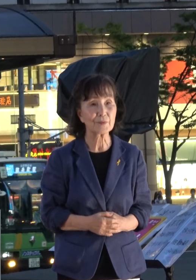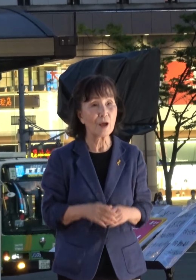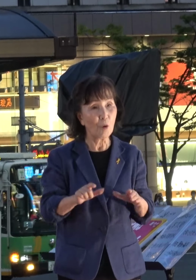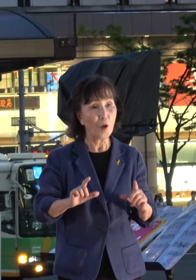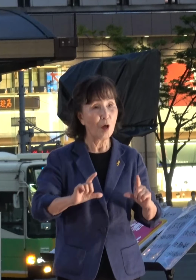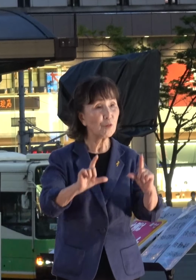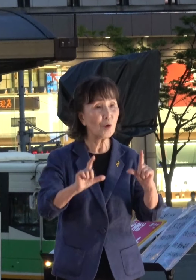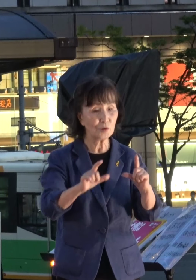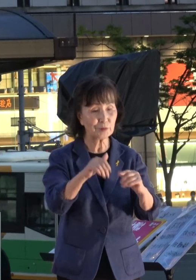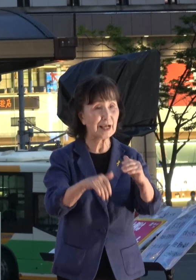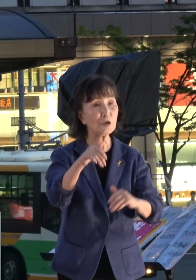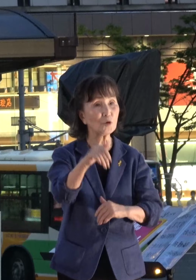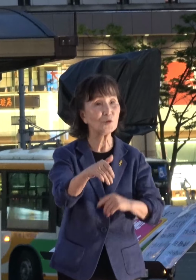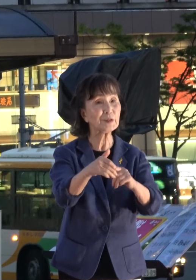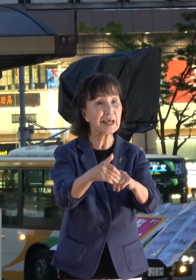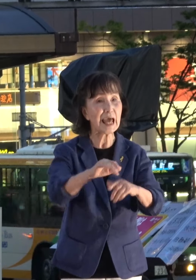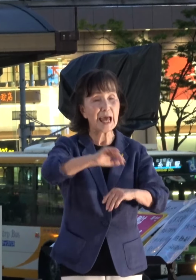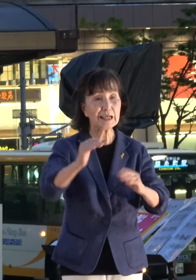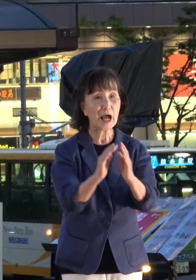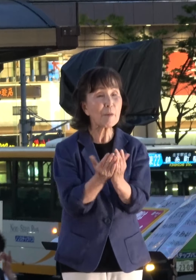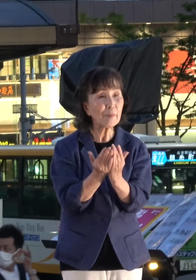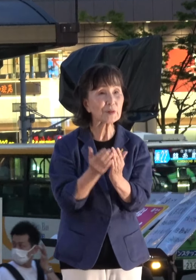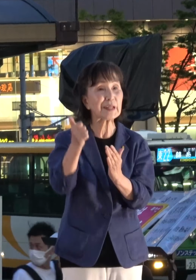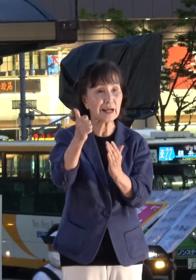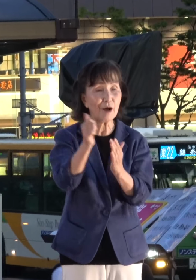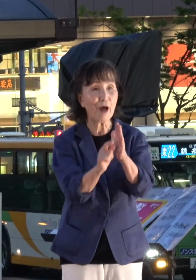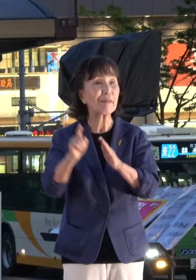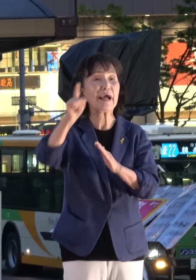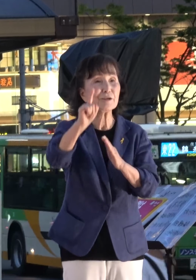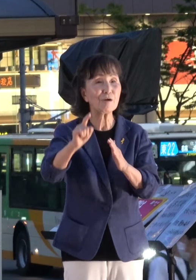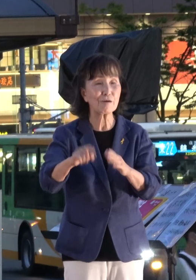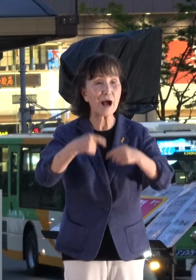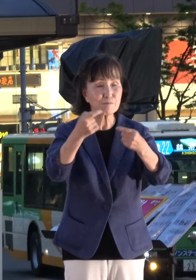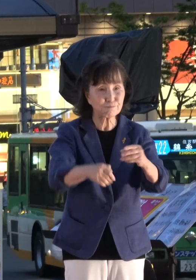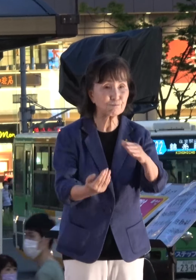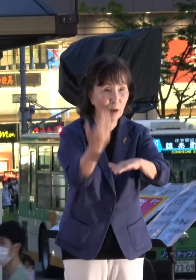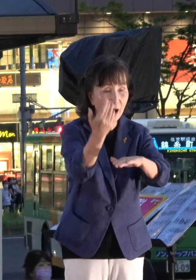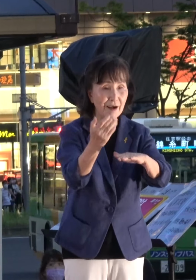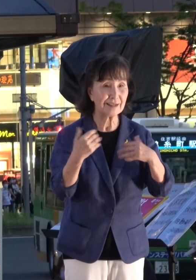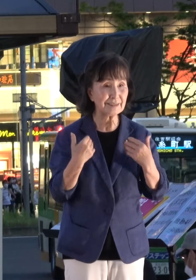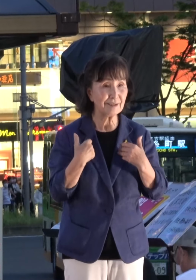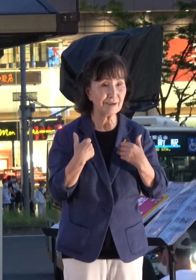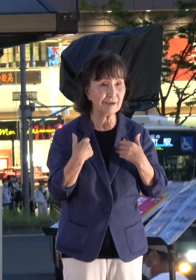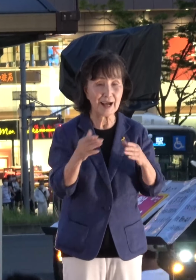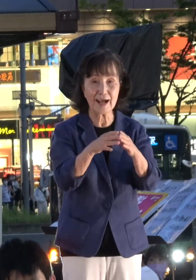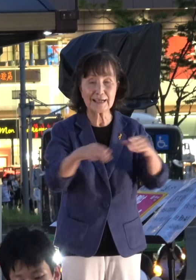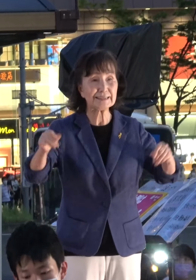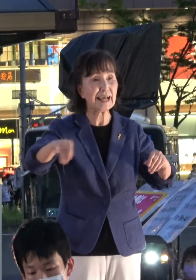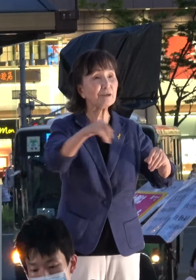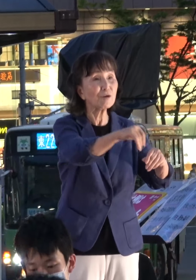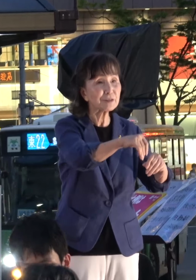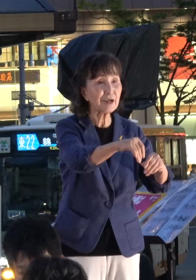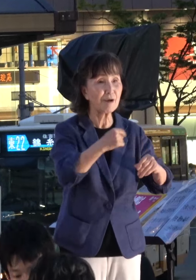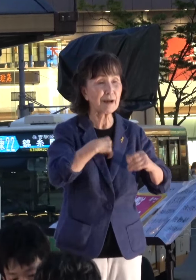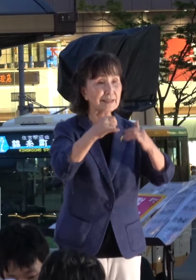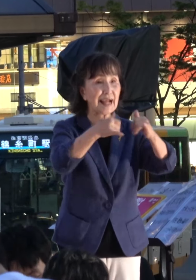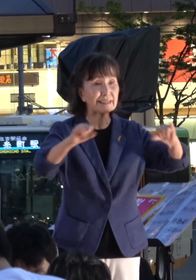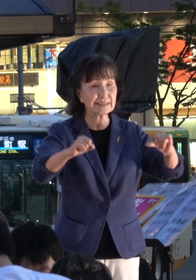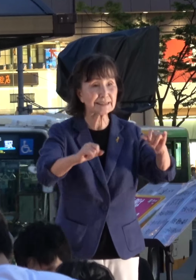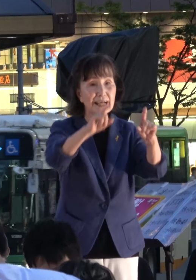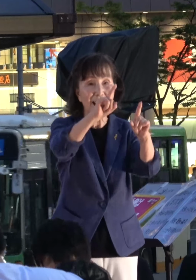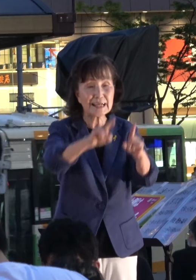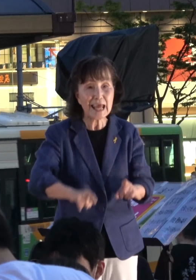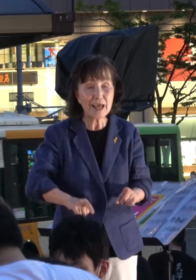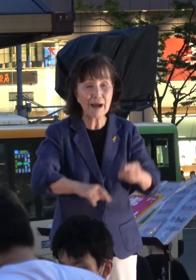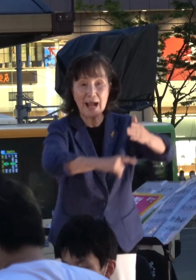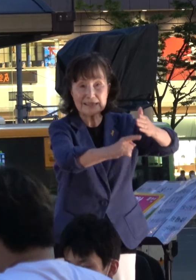この東京選挙区では山本太郎代表が入らなければいけない。そして全国では私たち令和